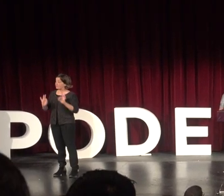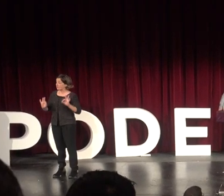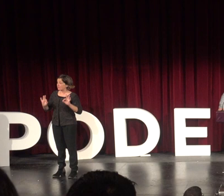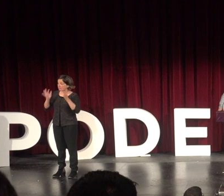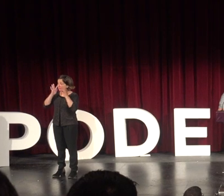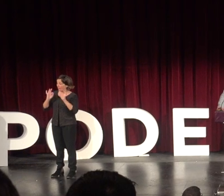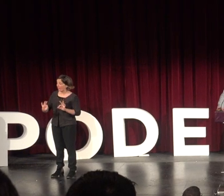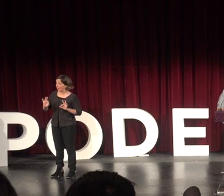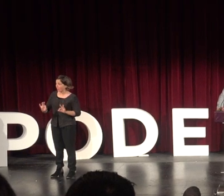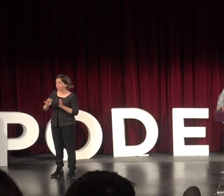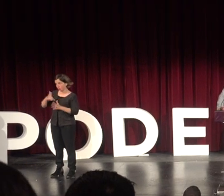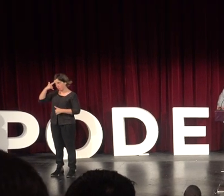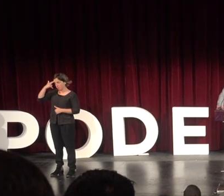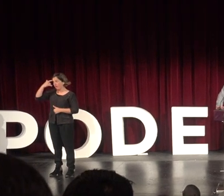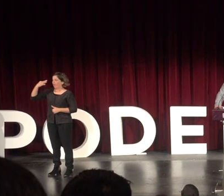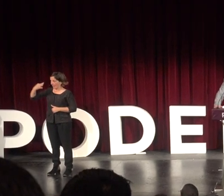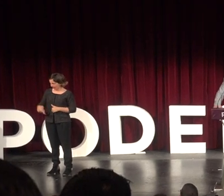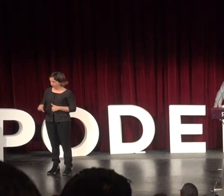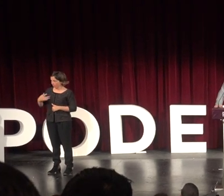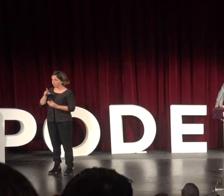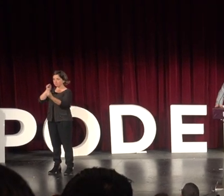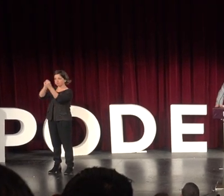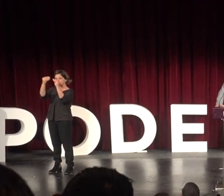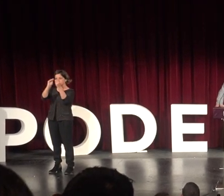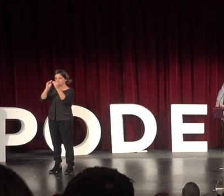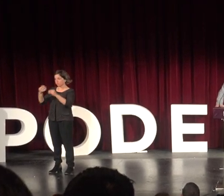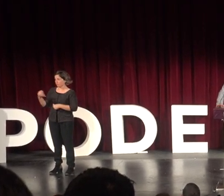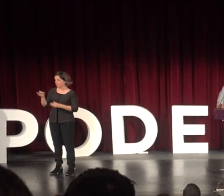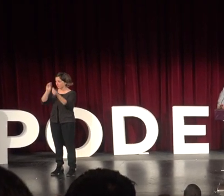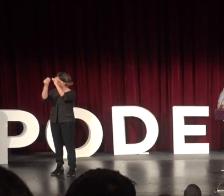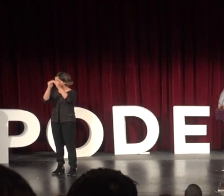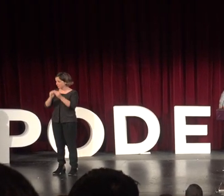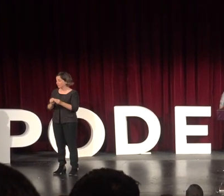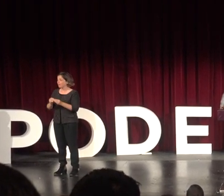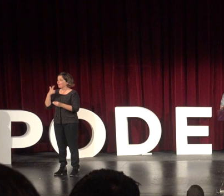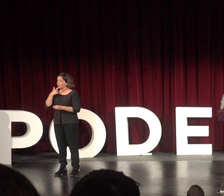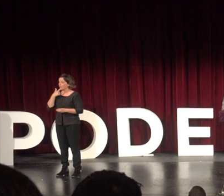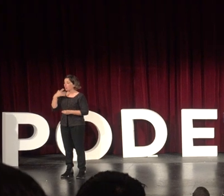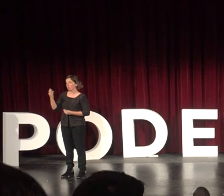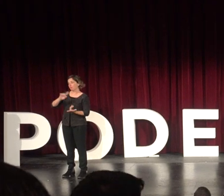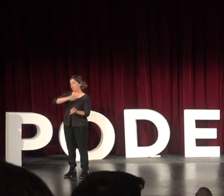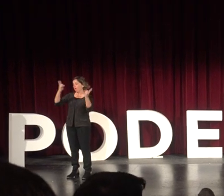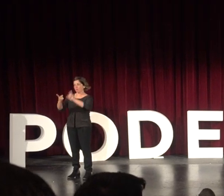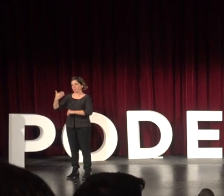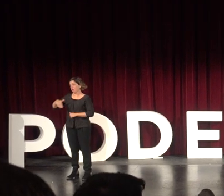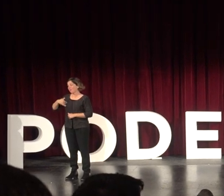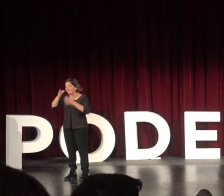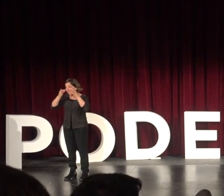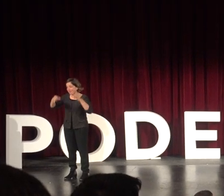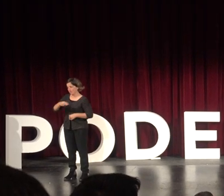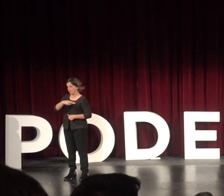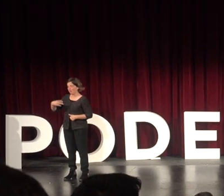Realmente creo que estamos todos de acuerdo y todas de acuerdo en que necesitamos un cambio real